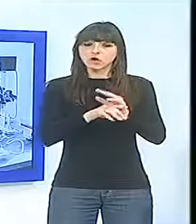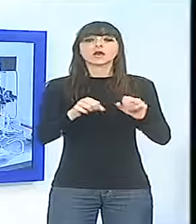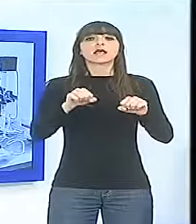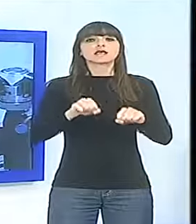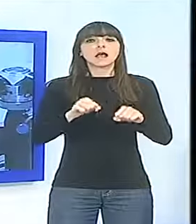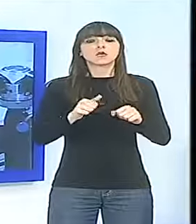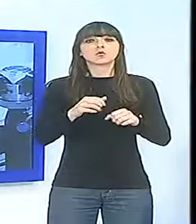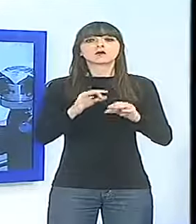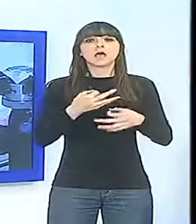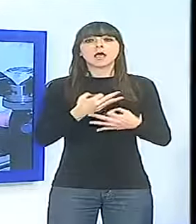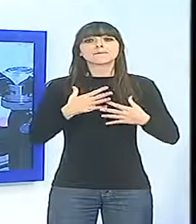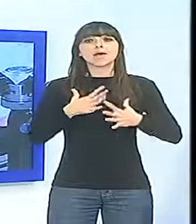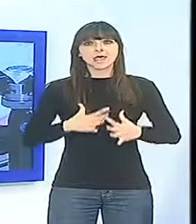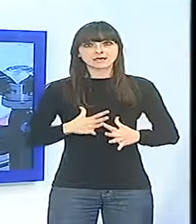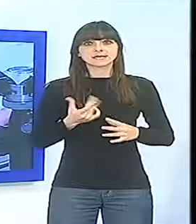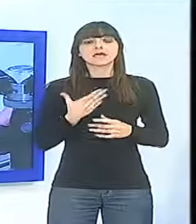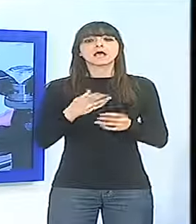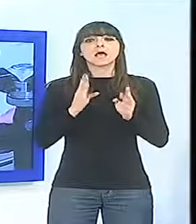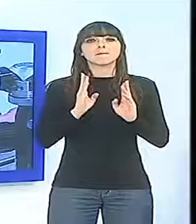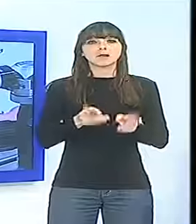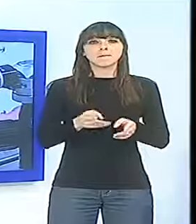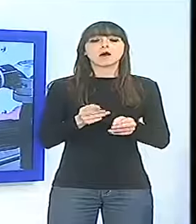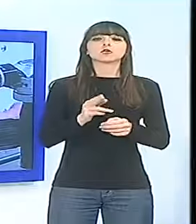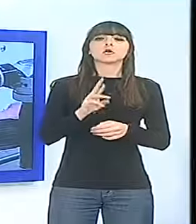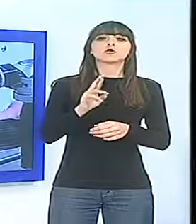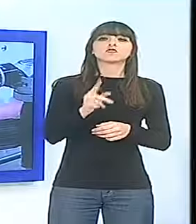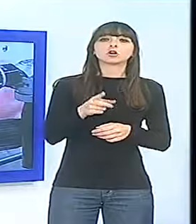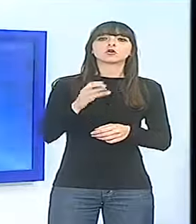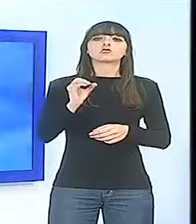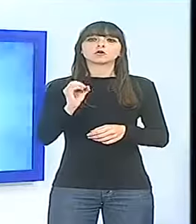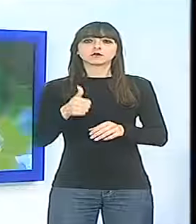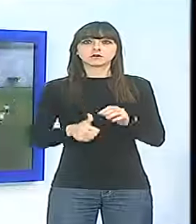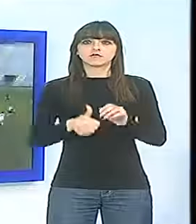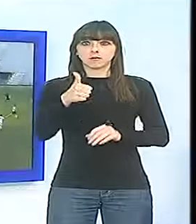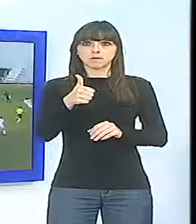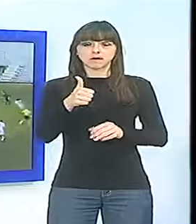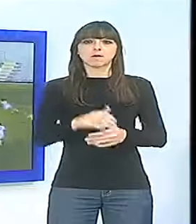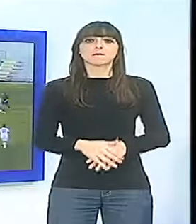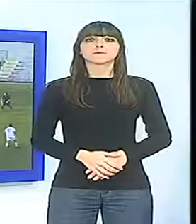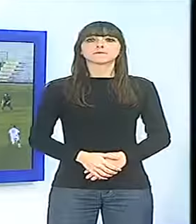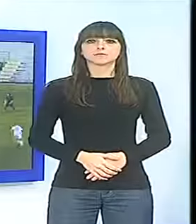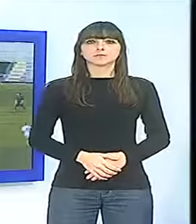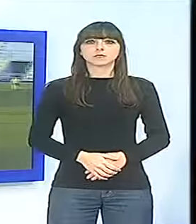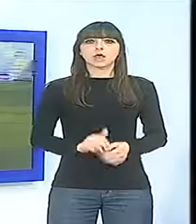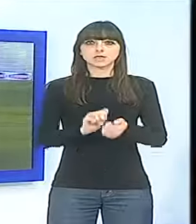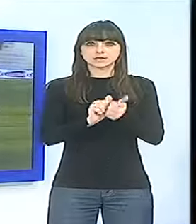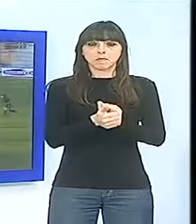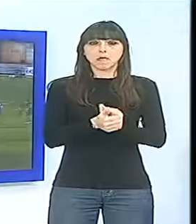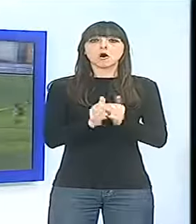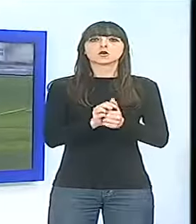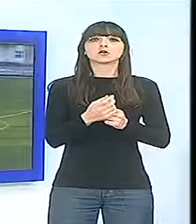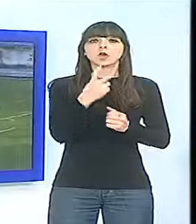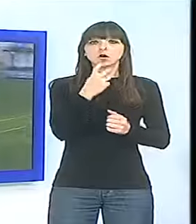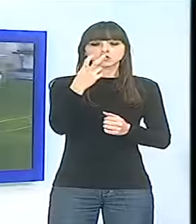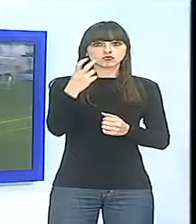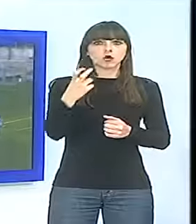il reparto di ginecologia ostetricia dell'ospedale Versilia. Lo sport chianese sprona i rossoneri, il fantasista della Lucchese